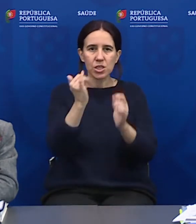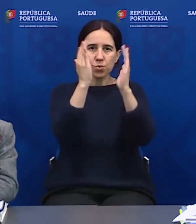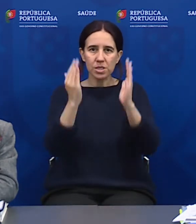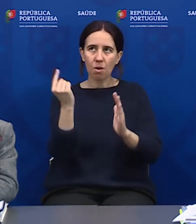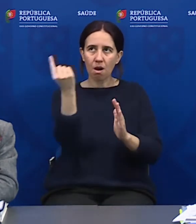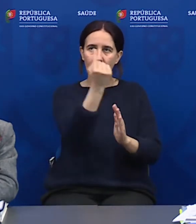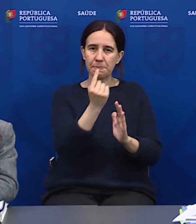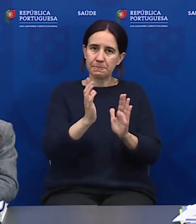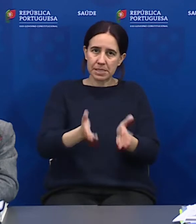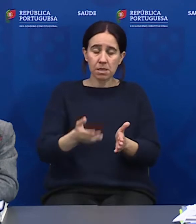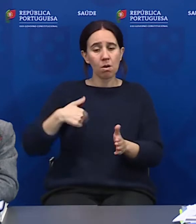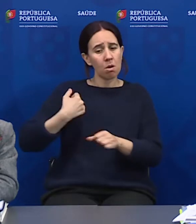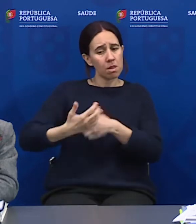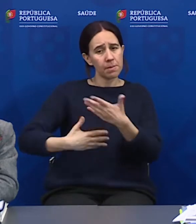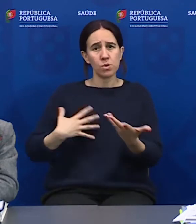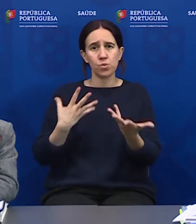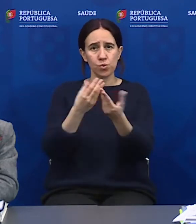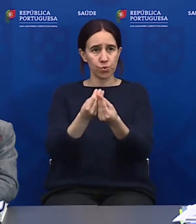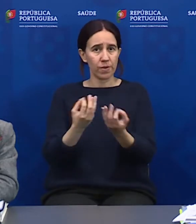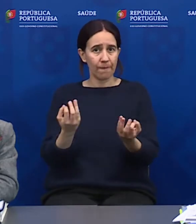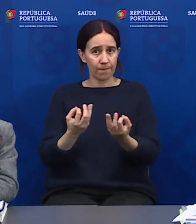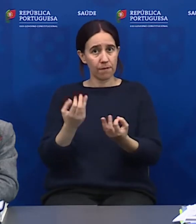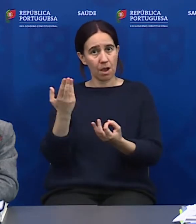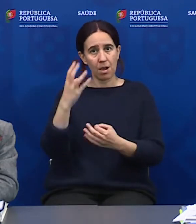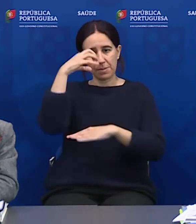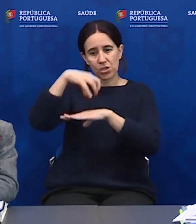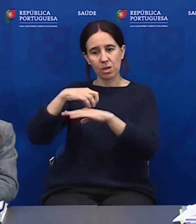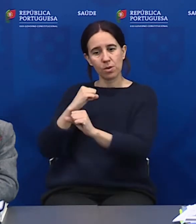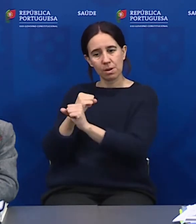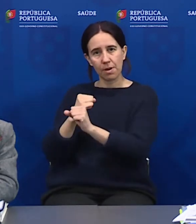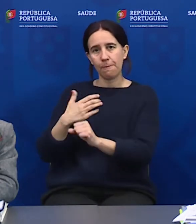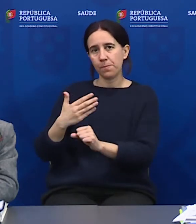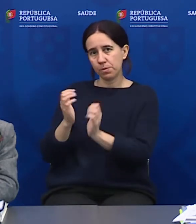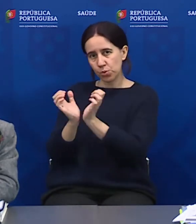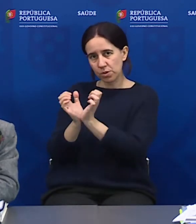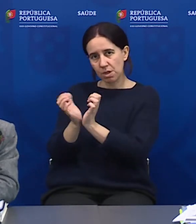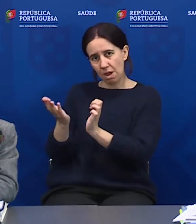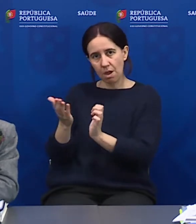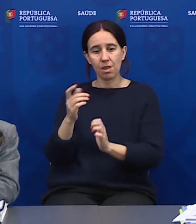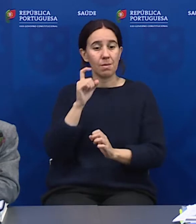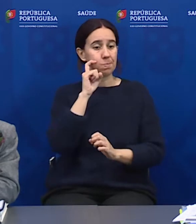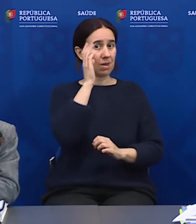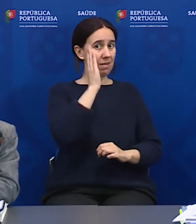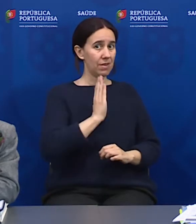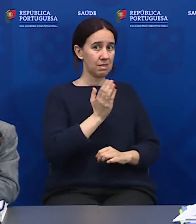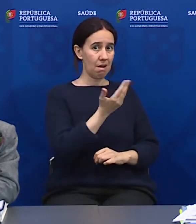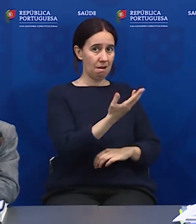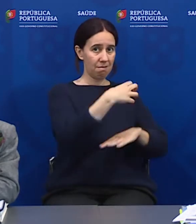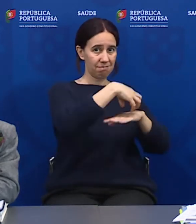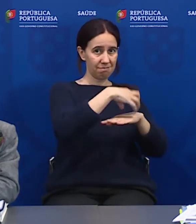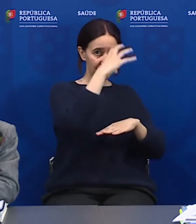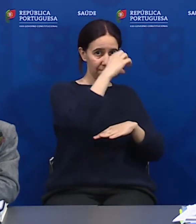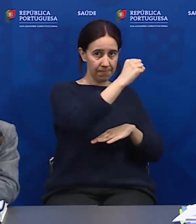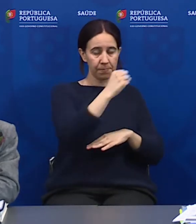instituições. Estamos a trabalhar em conjunto com o Ministério do Trabalho, da Segurança Social e da Defesa para poder